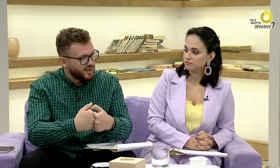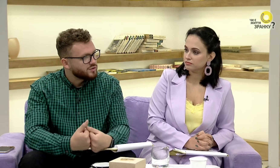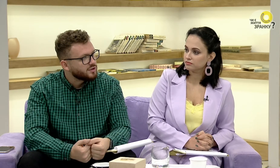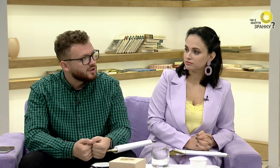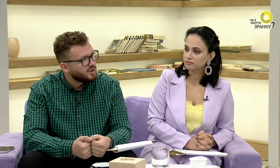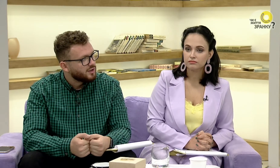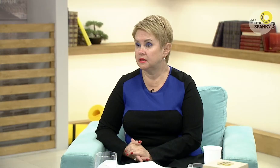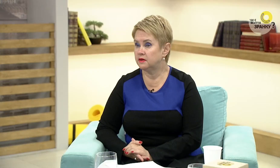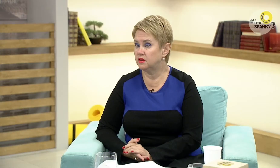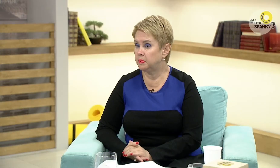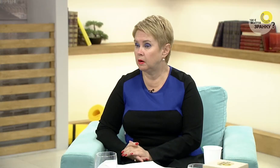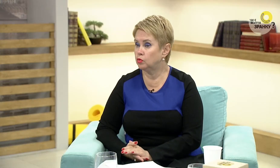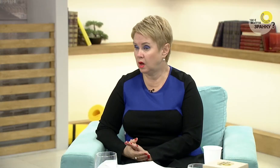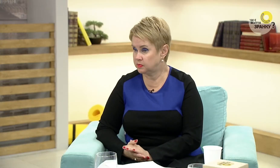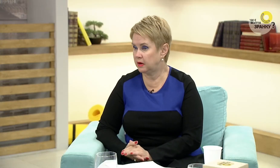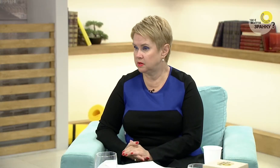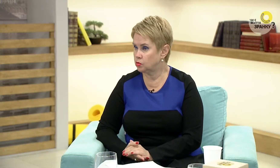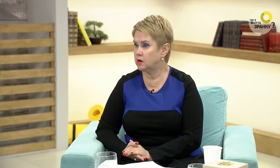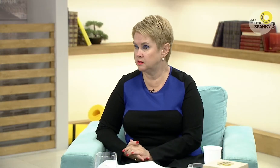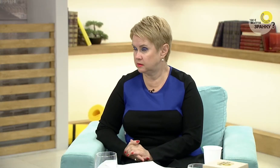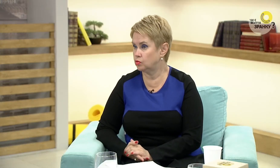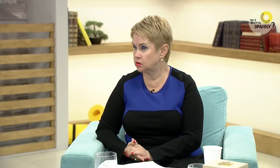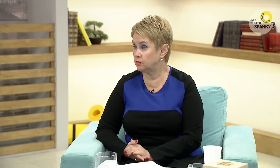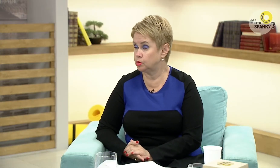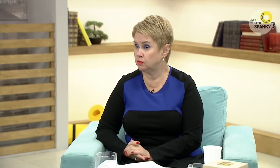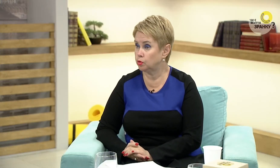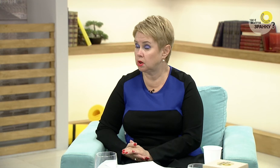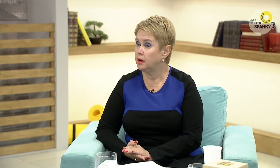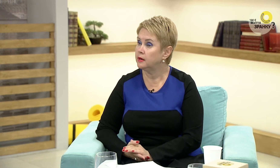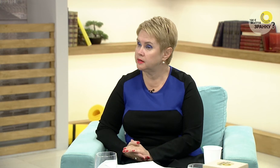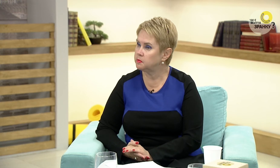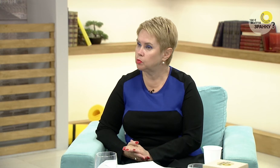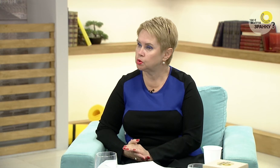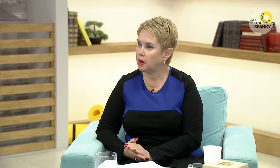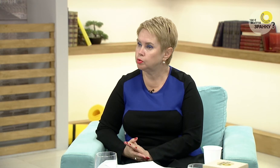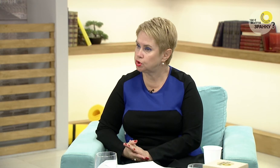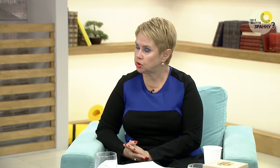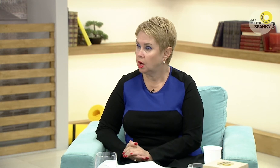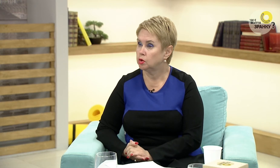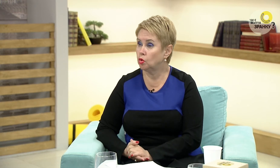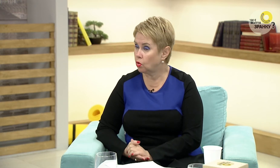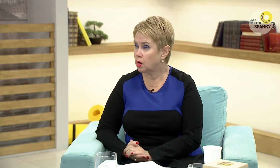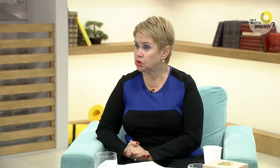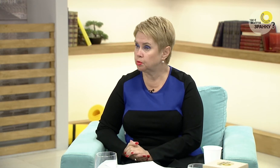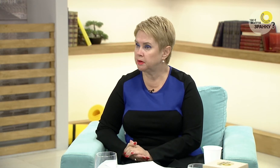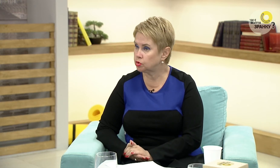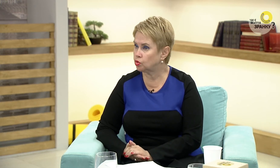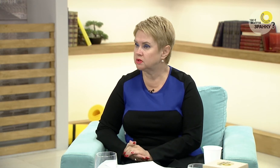навчають? Центр в Дніпрі у нас при обласній організації Українського общества глухих є. Ми можемо обучити. Но кожному переводчику